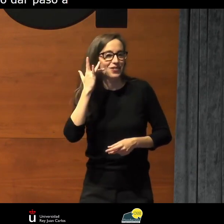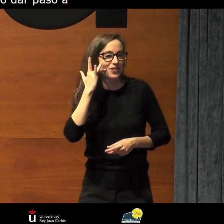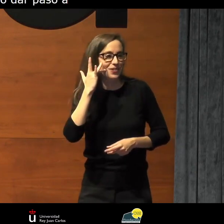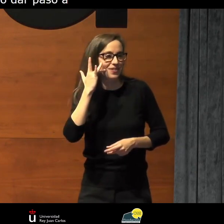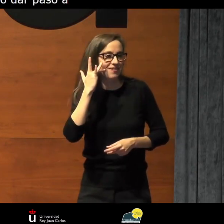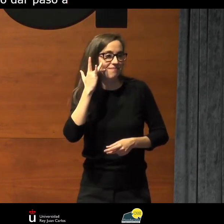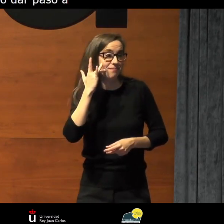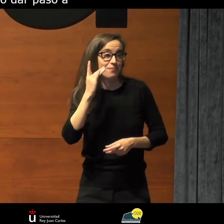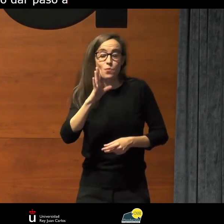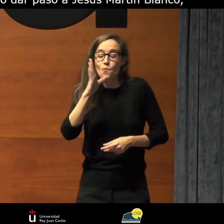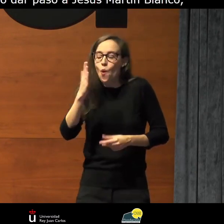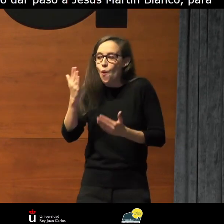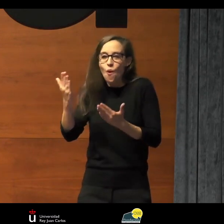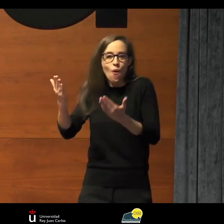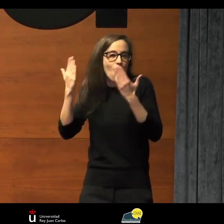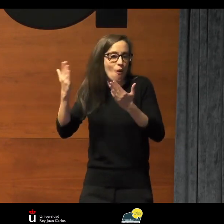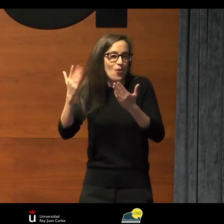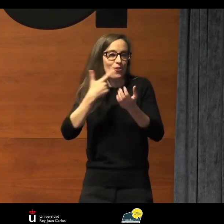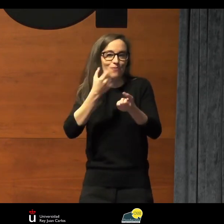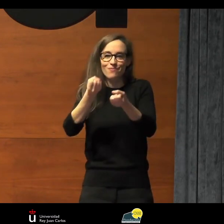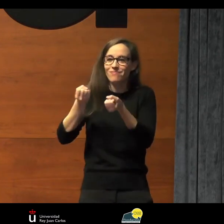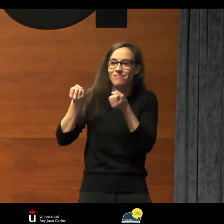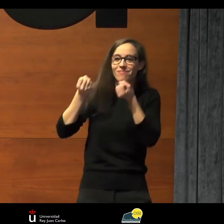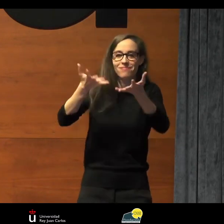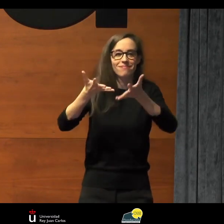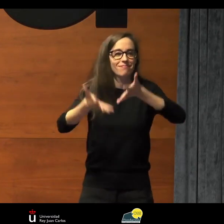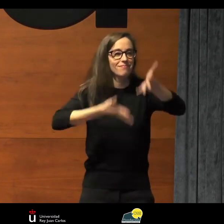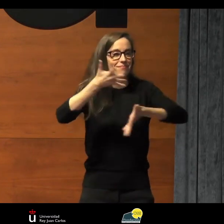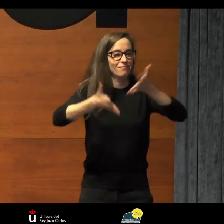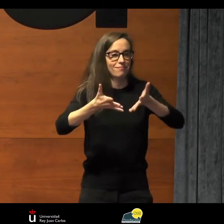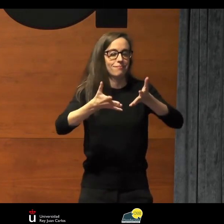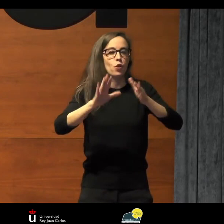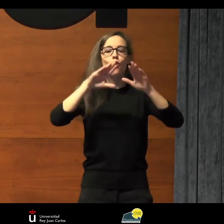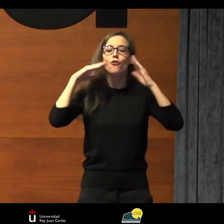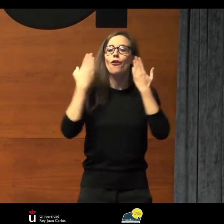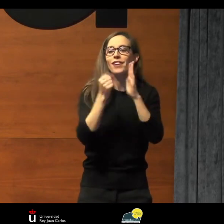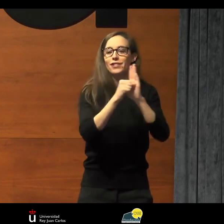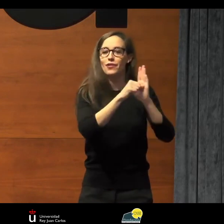nos haga el honor de dedicarnos unas palabras e inaugurar el Congreso.